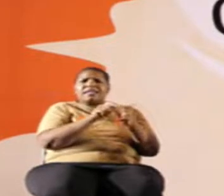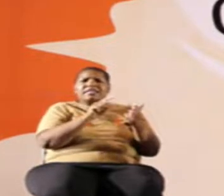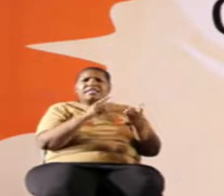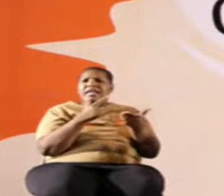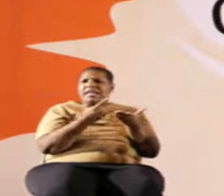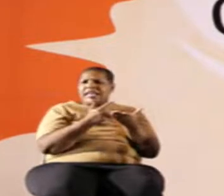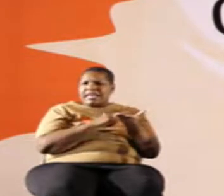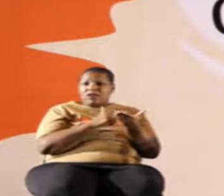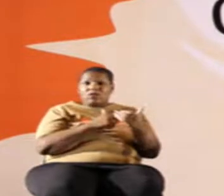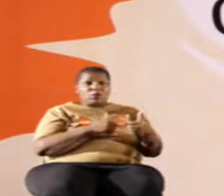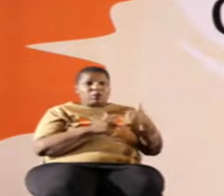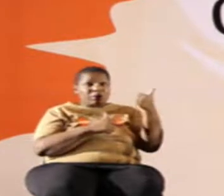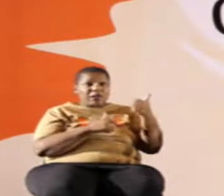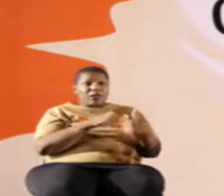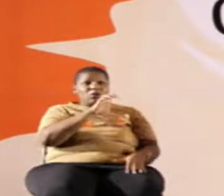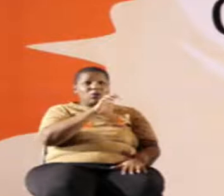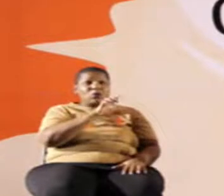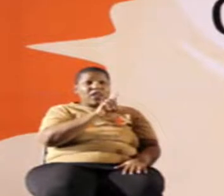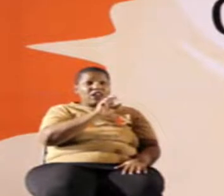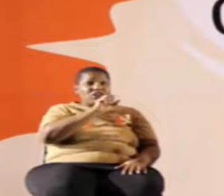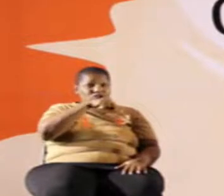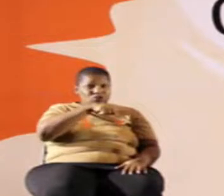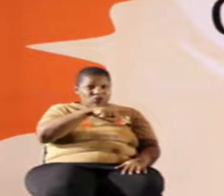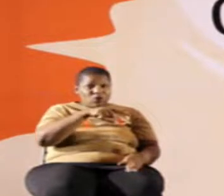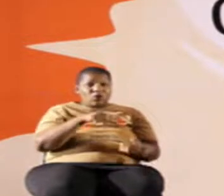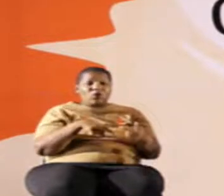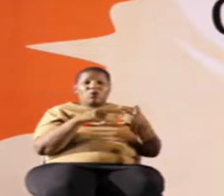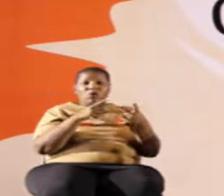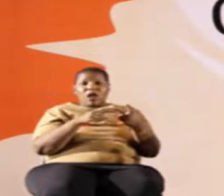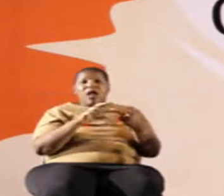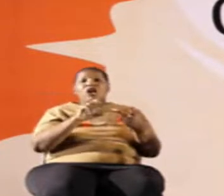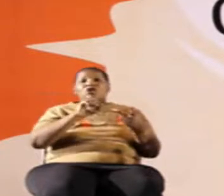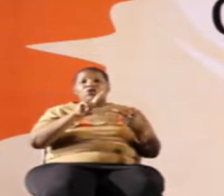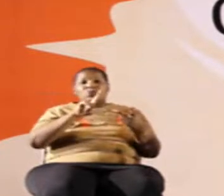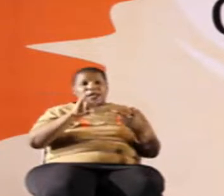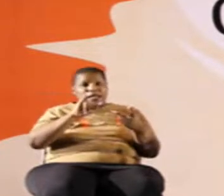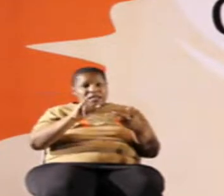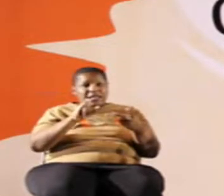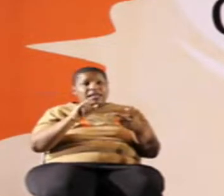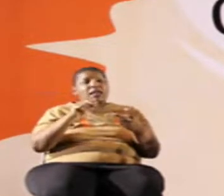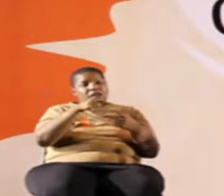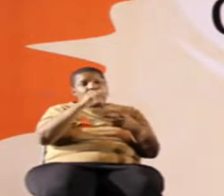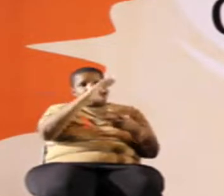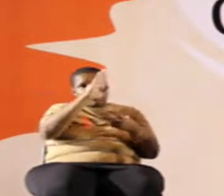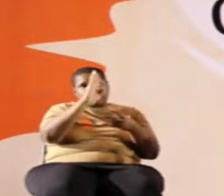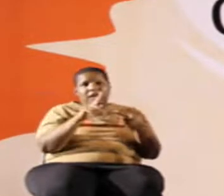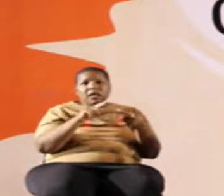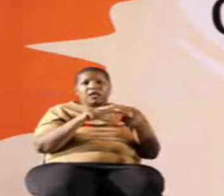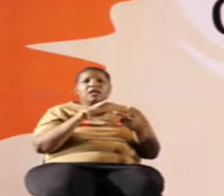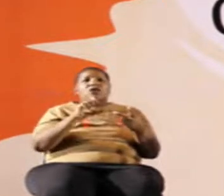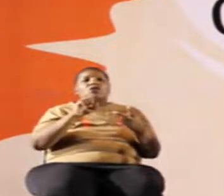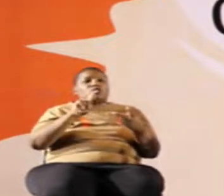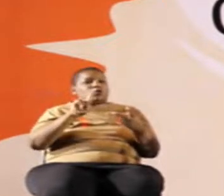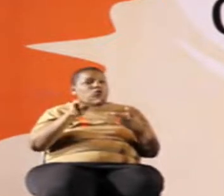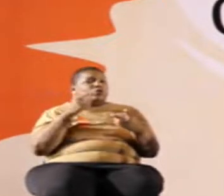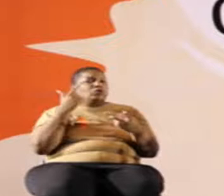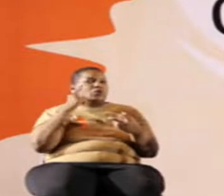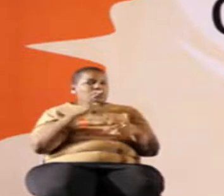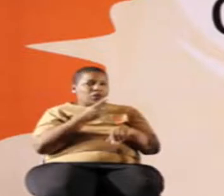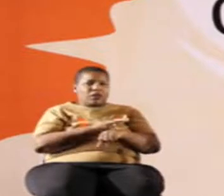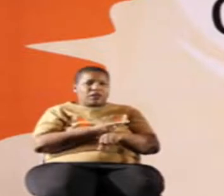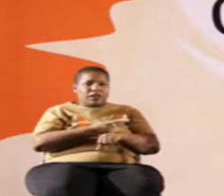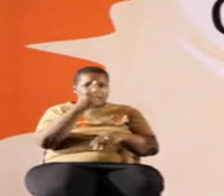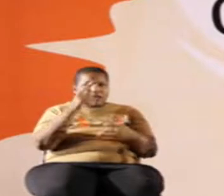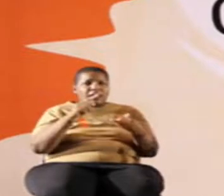Edson, quer dizer, o primeiro livro do Edson, por uma grande editora brasileira. O título da